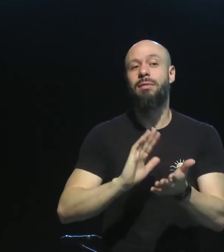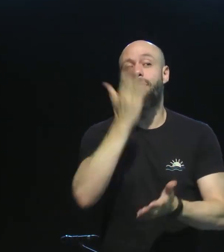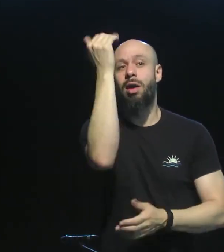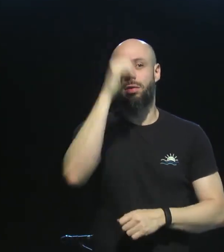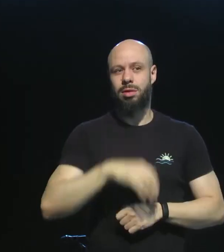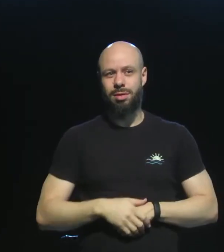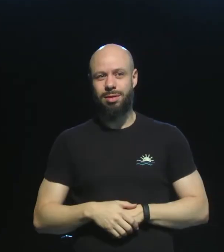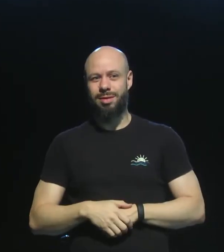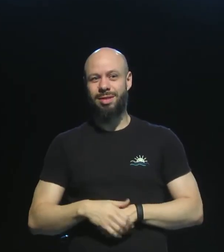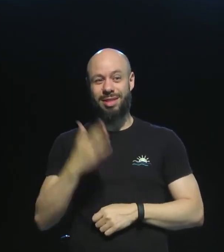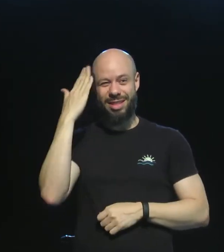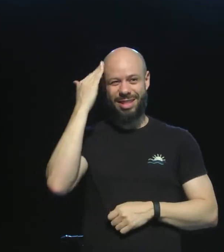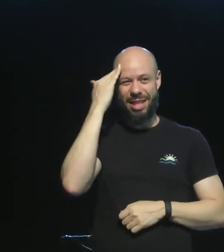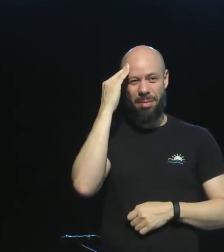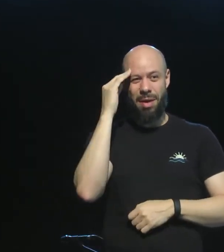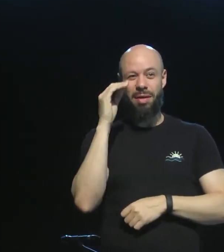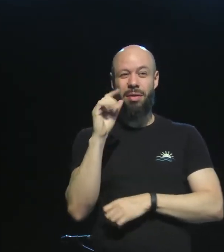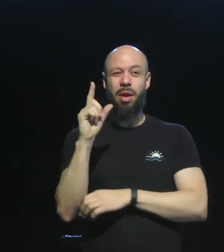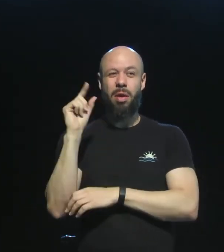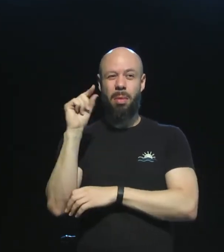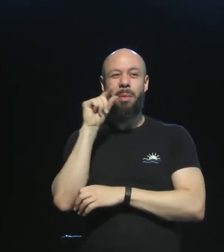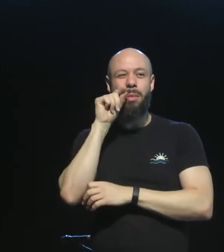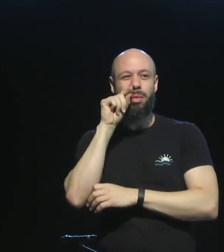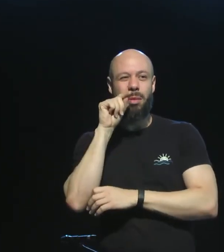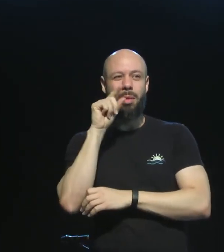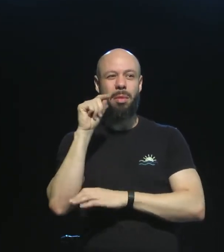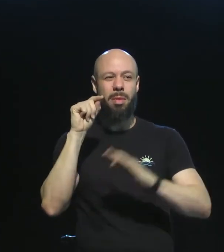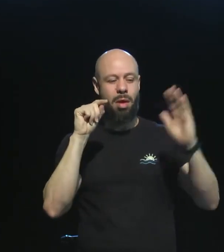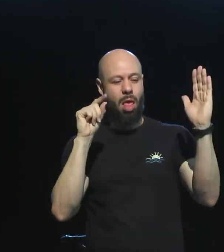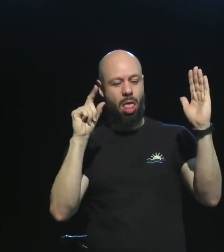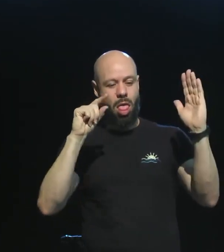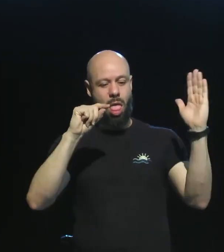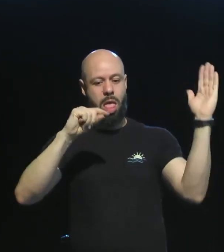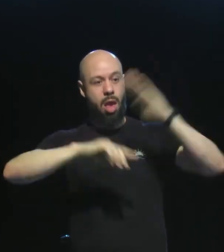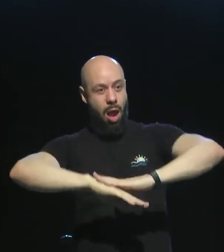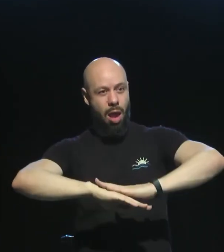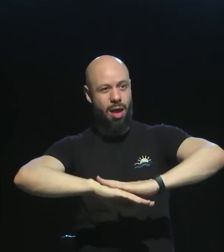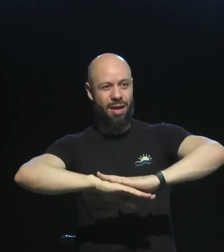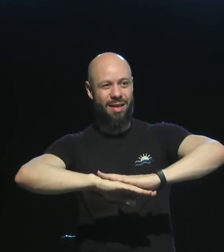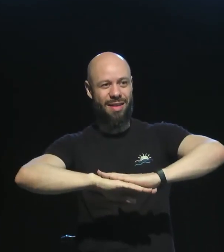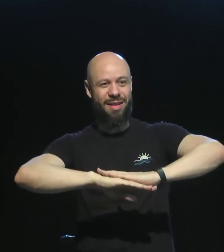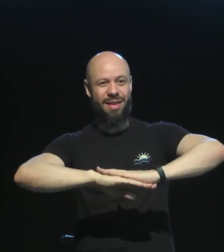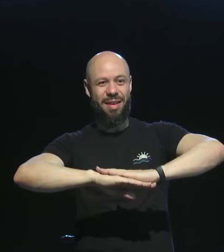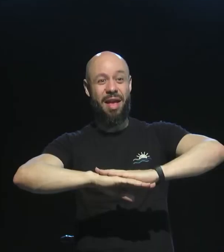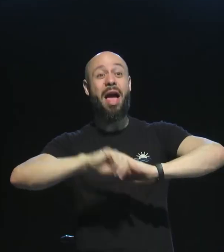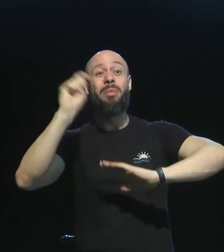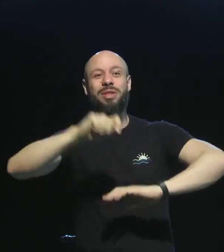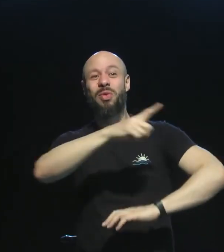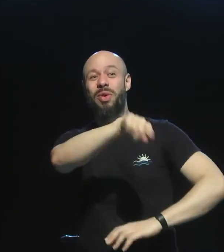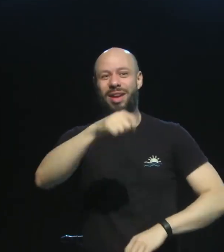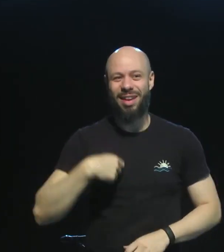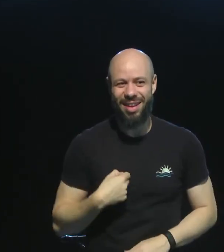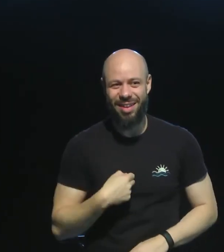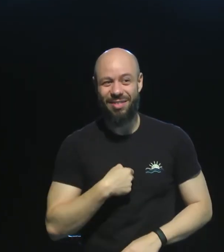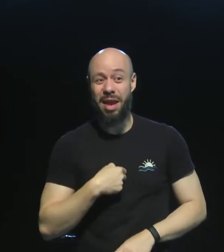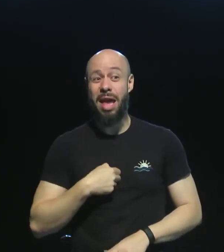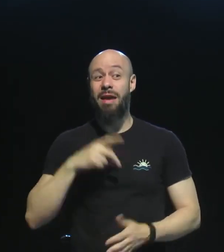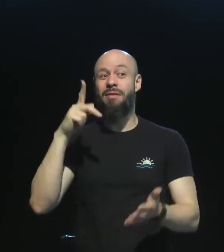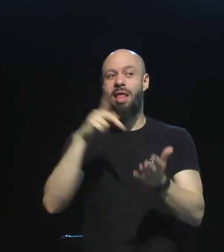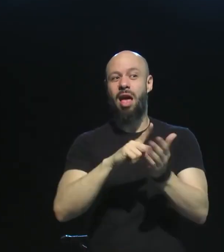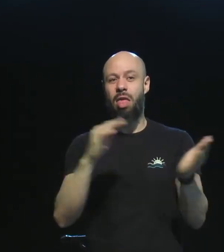a minha verdade está equivocada? E se não for